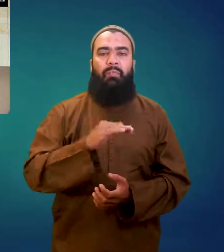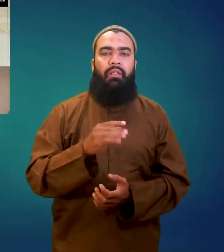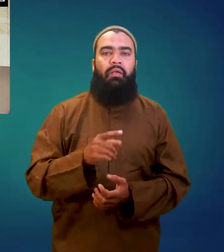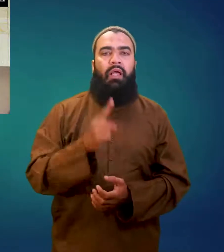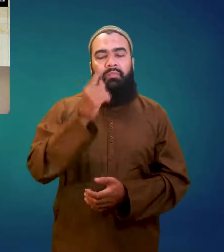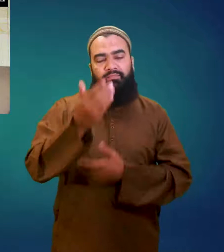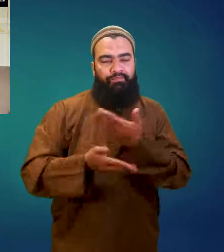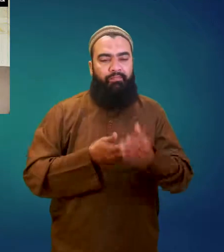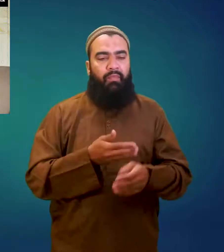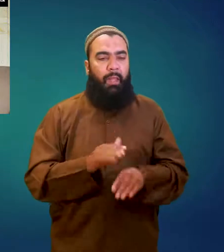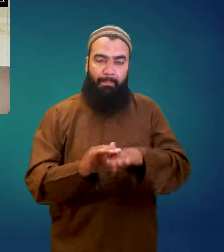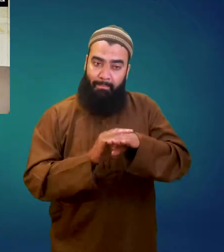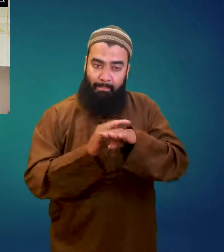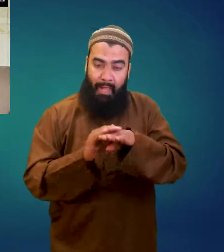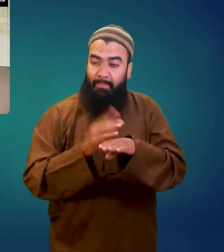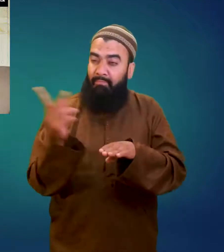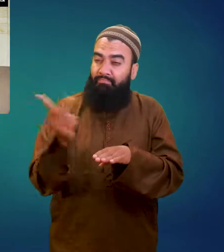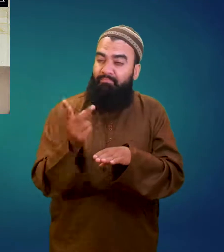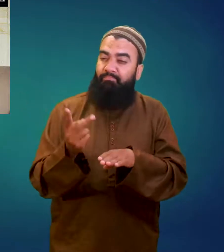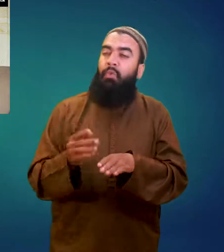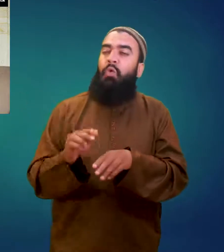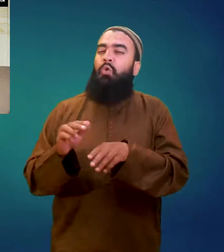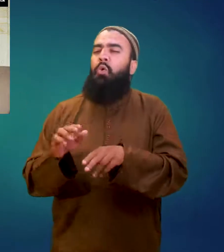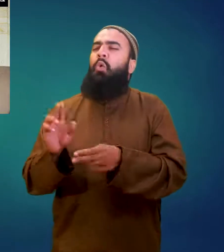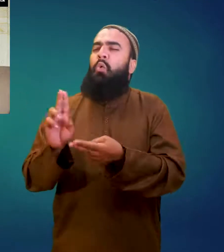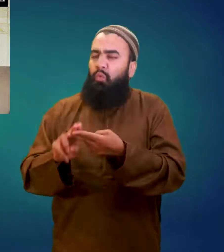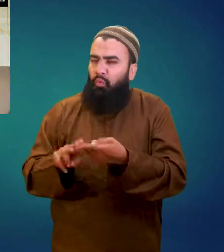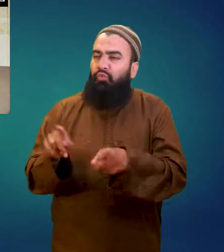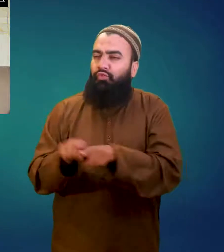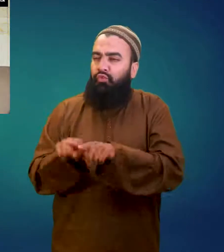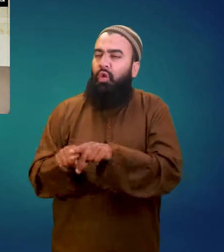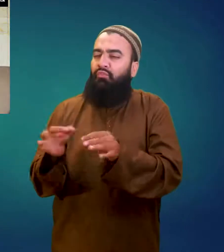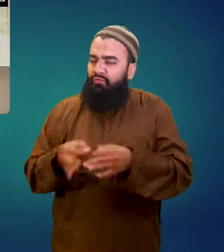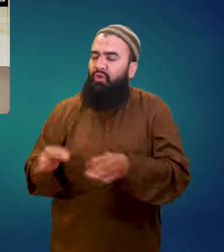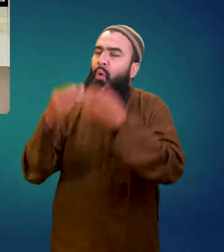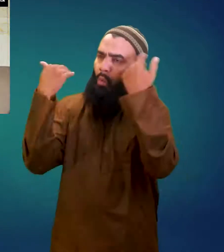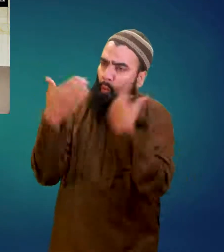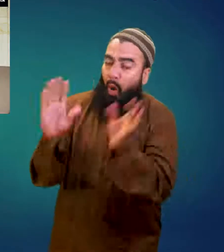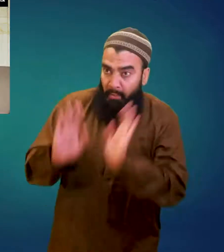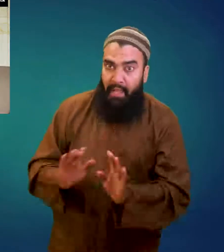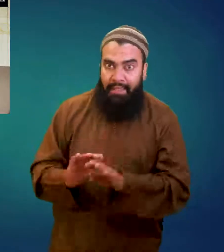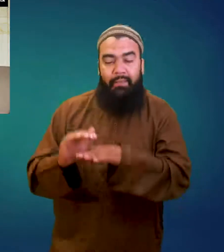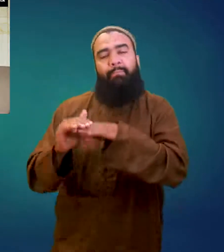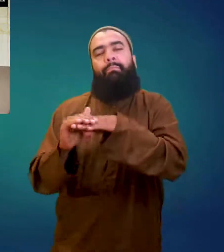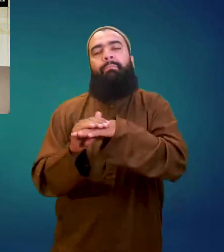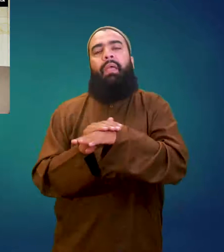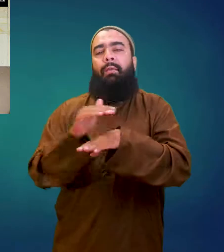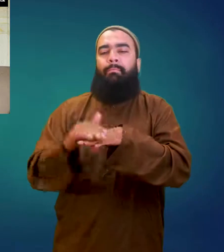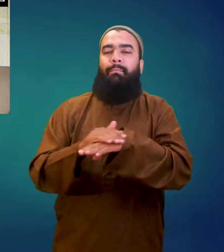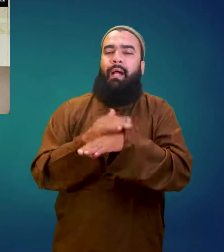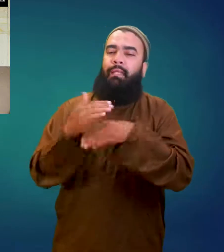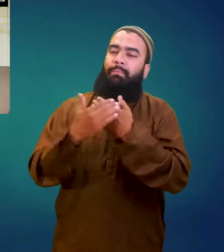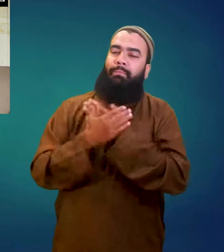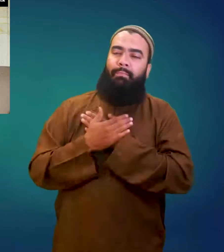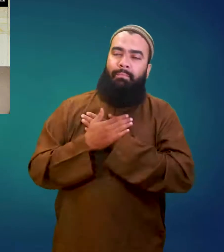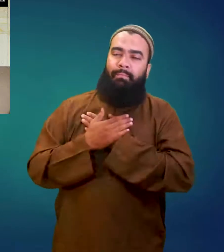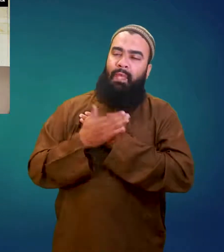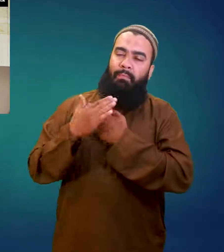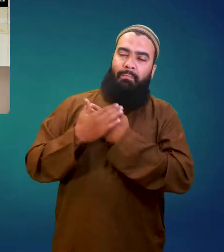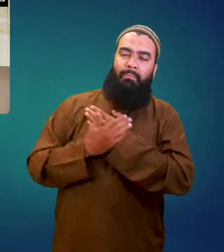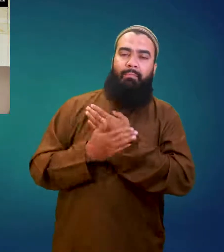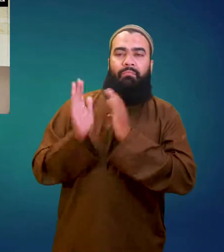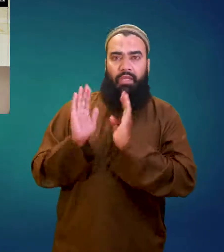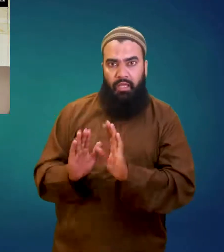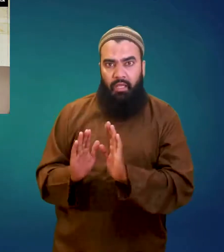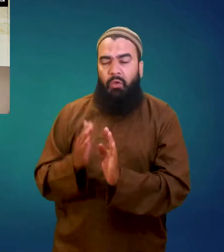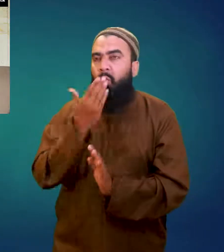صلہ رحمی کی اس آیت میں تاکید کی گئی۔ آپ صلی اللہ علیہ وسلم نے فرمایا، جو شخص یہ چاہے کہ اس کی